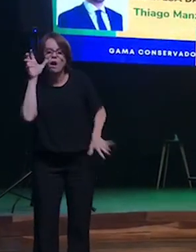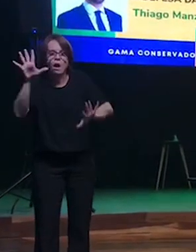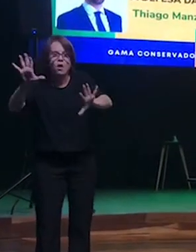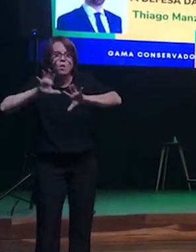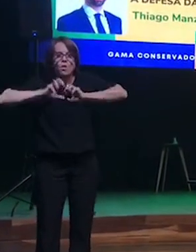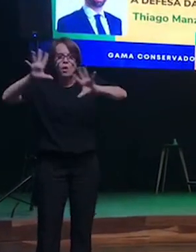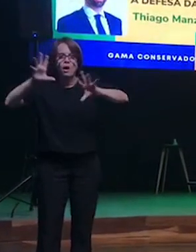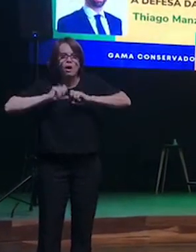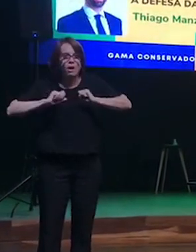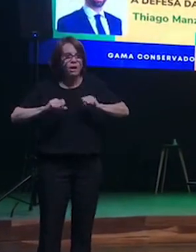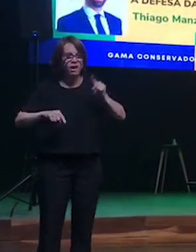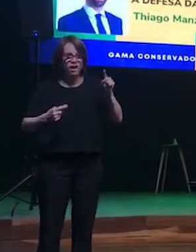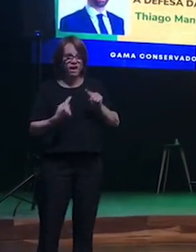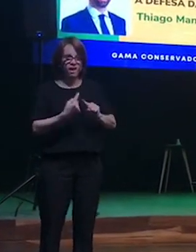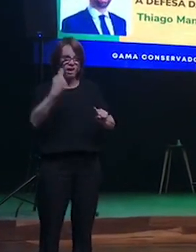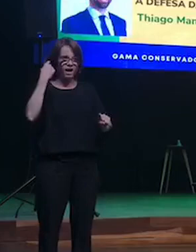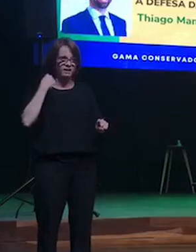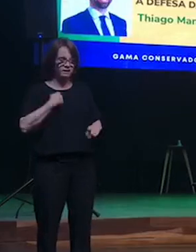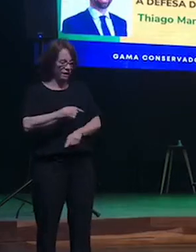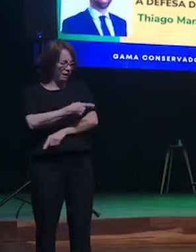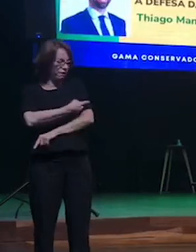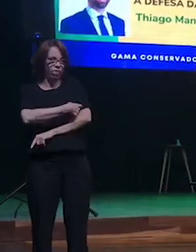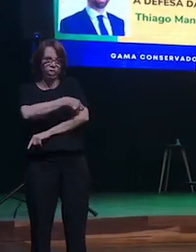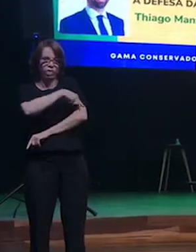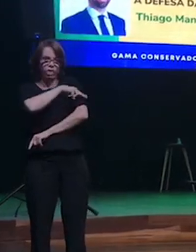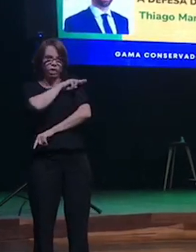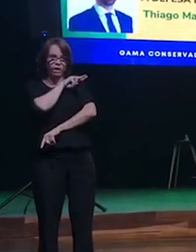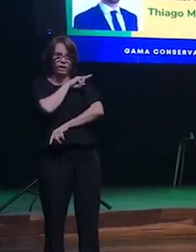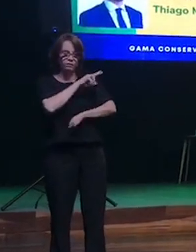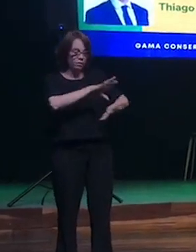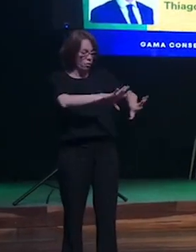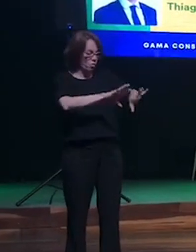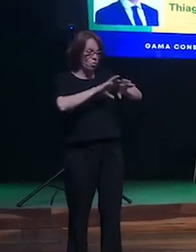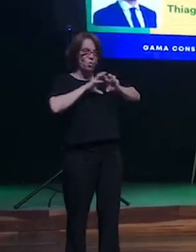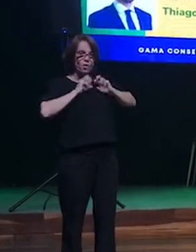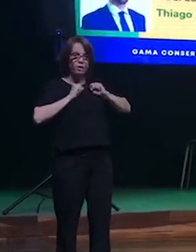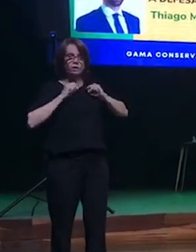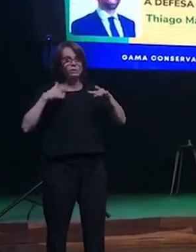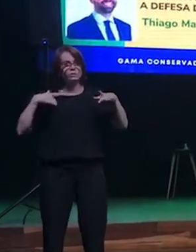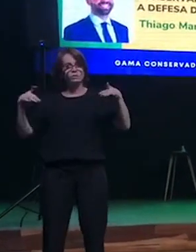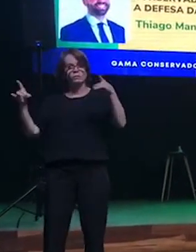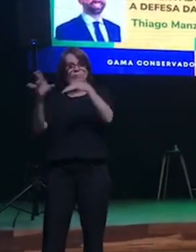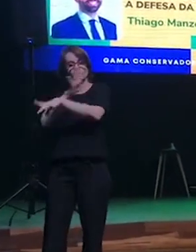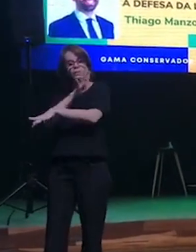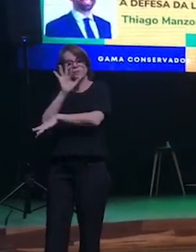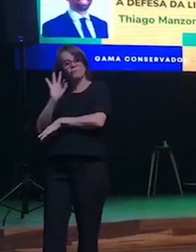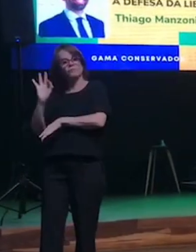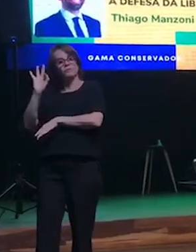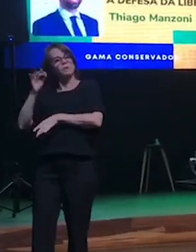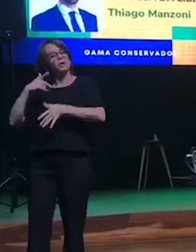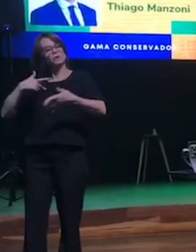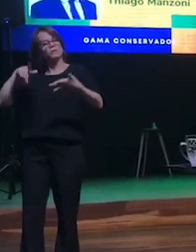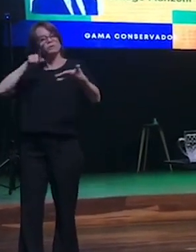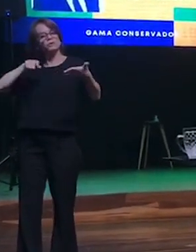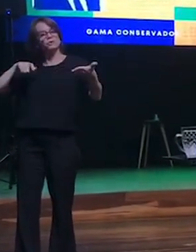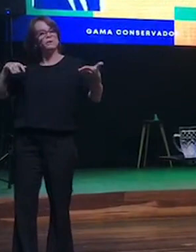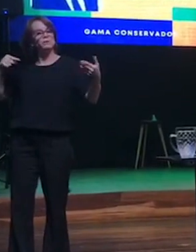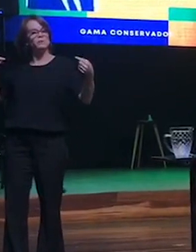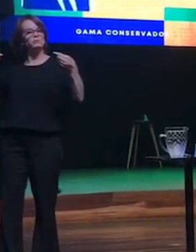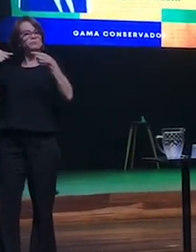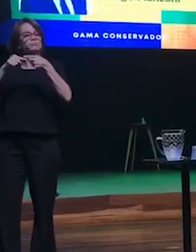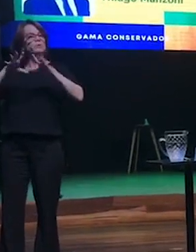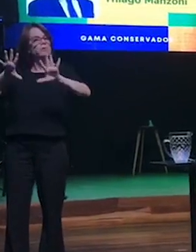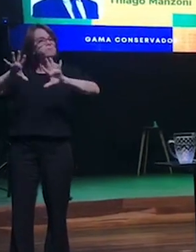eu absorvi. E quando eu completei a minha faculdade, eu escrevi o que eu